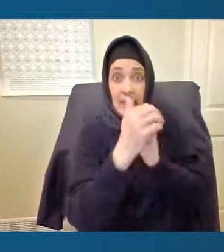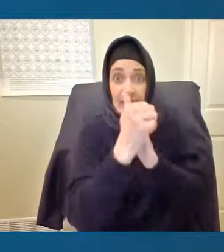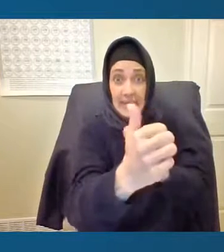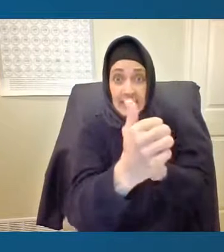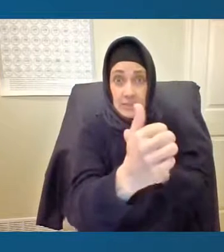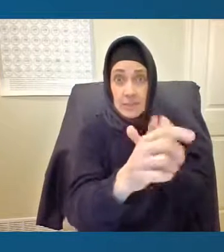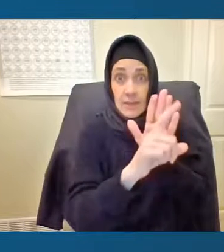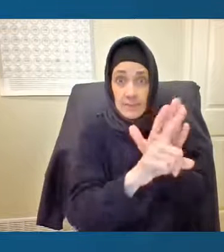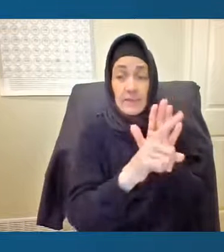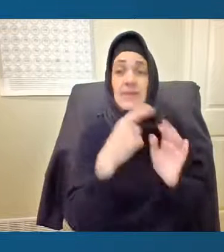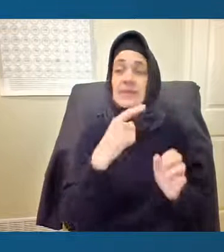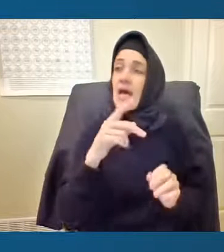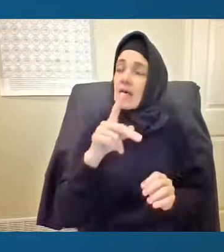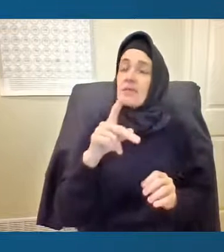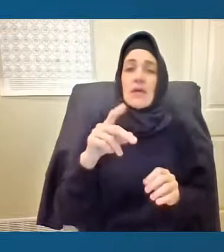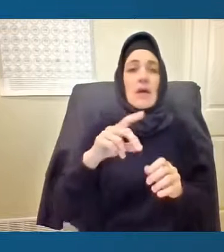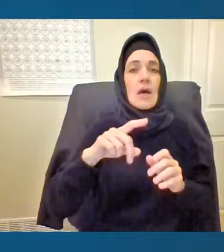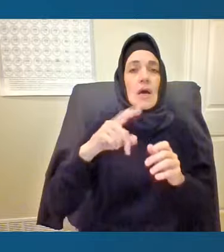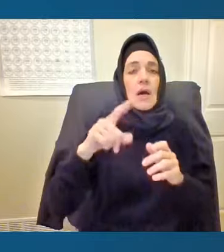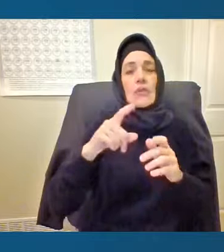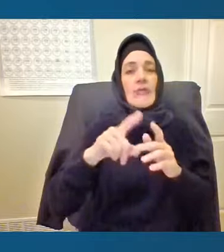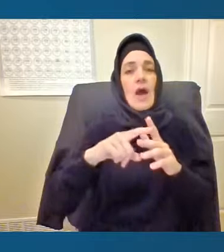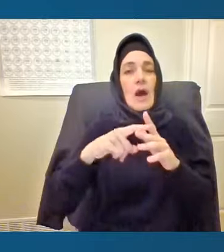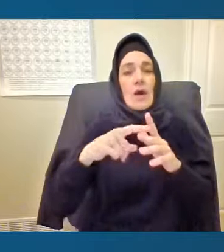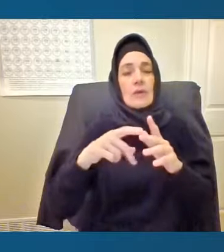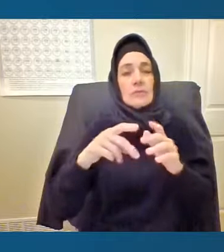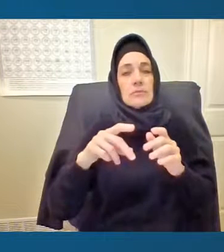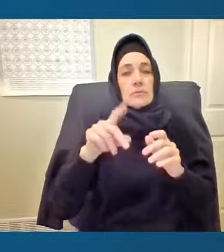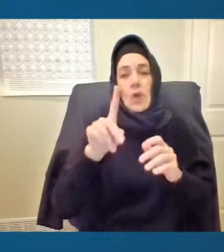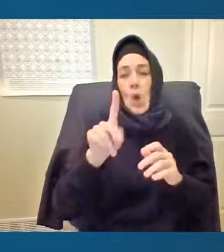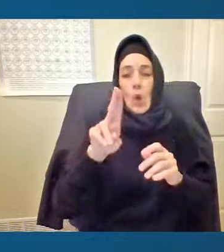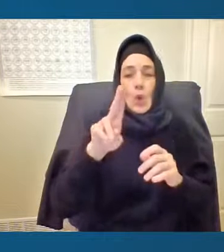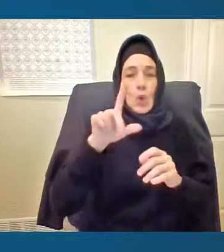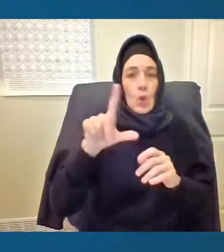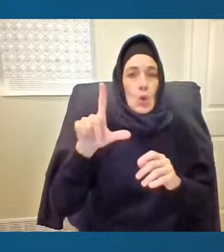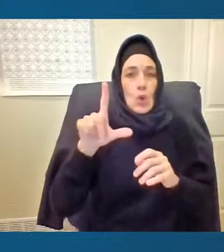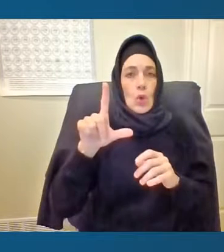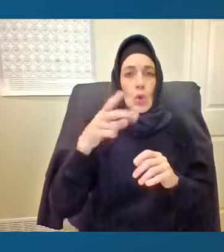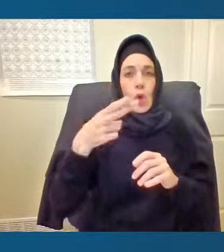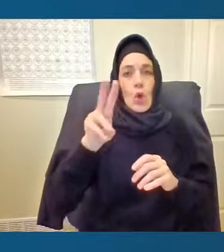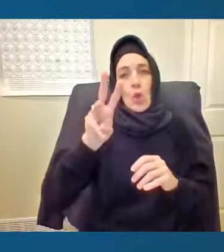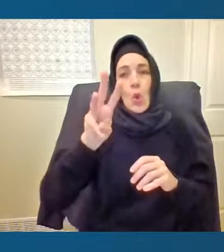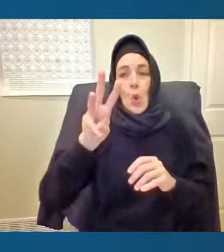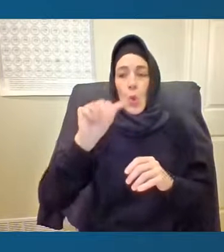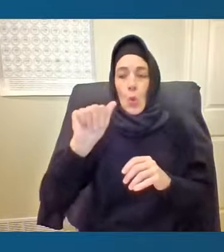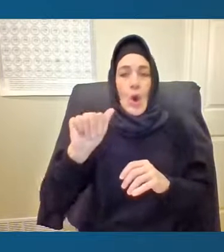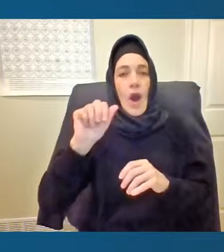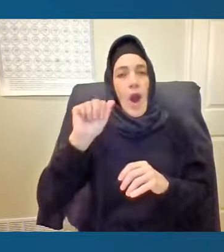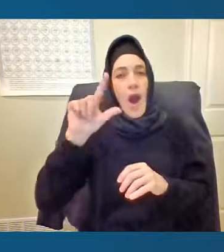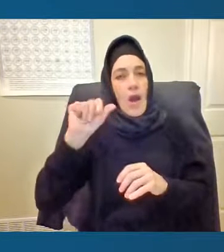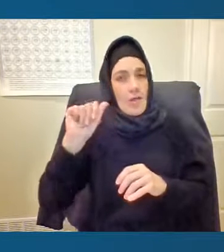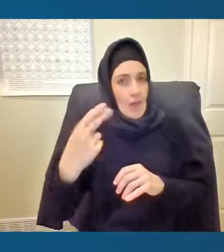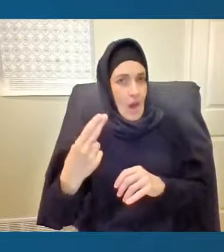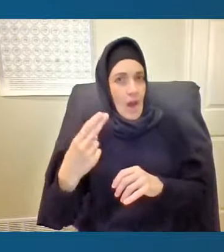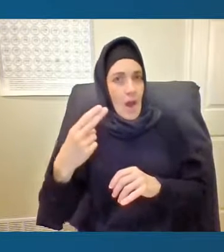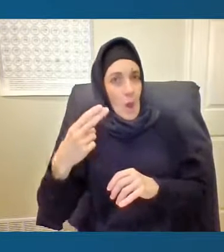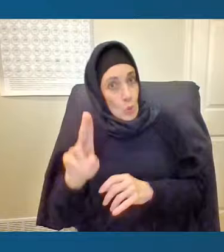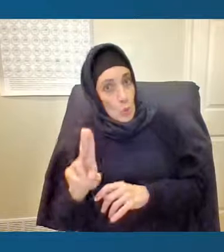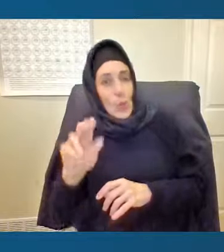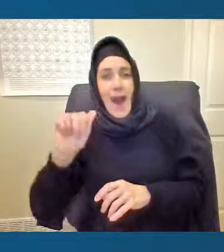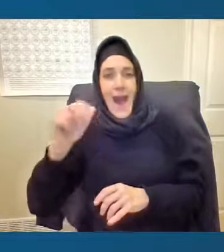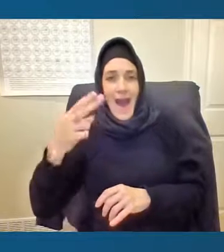don't know no more Quran. Prophet ﷺ called him. Why do you only read? He's like, because I love it. He's like, Allah loves you because of your love of that